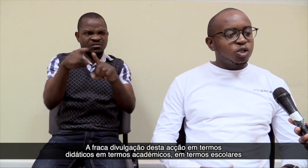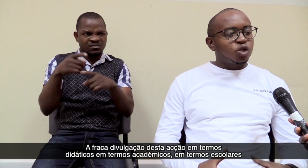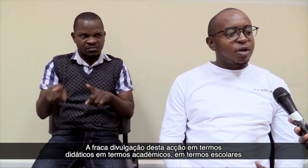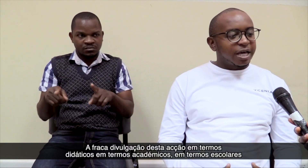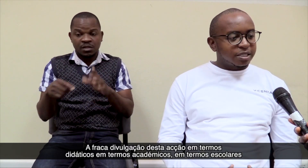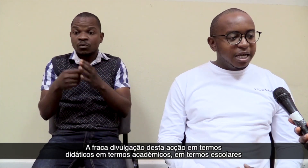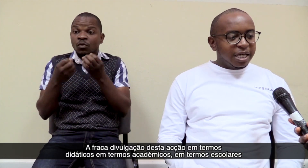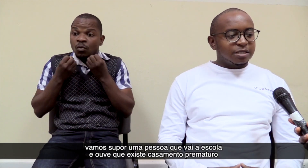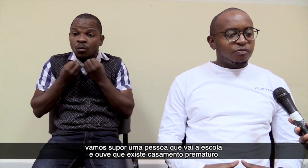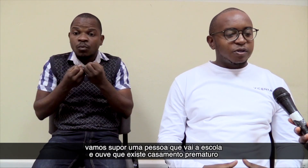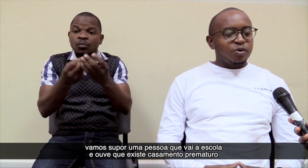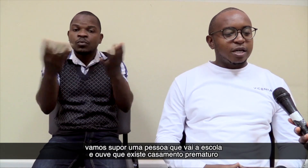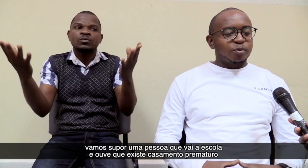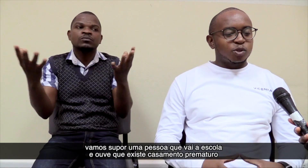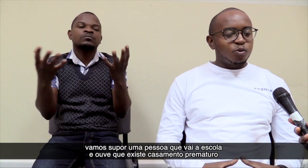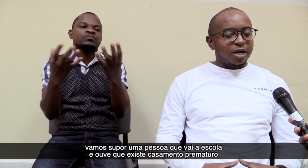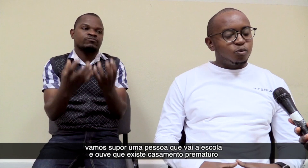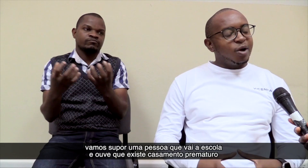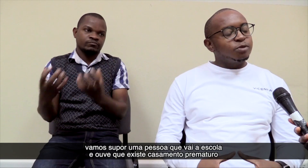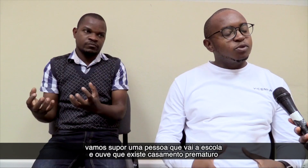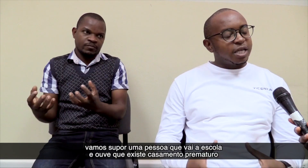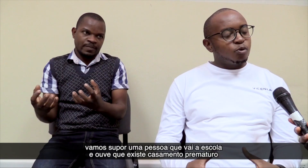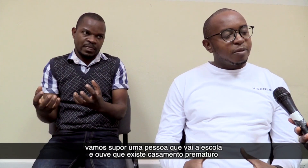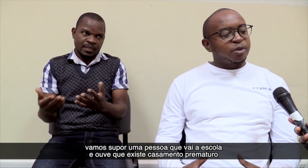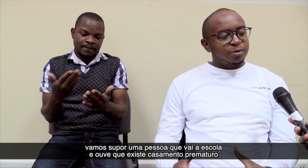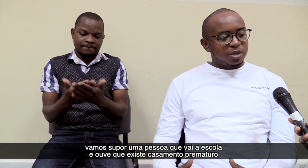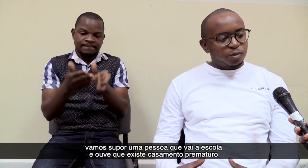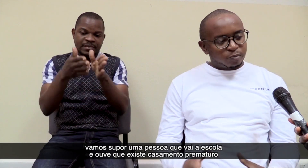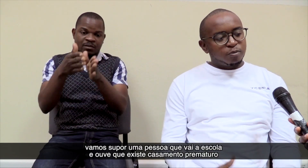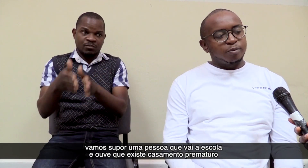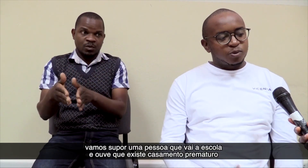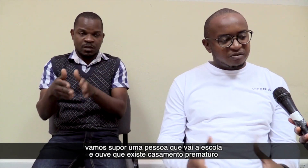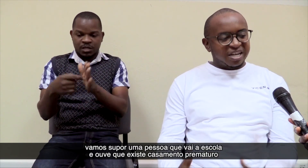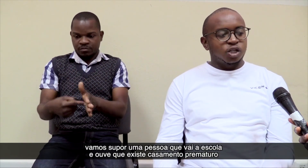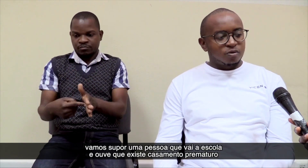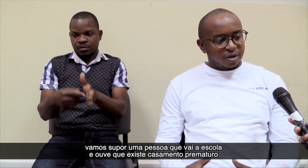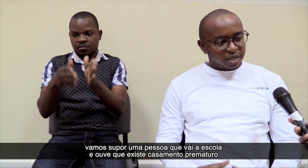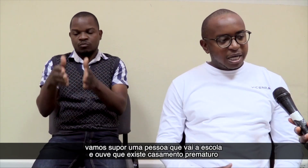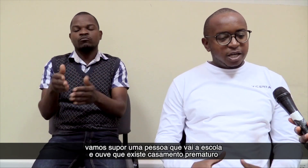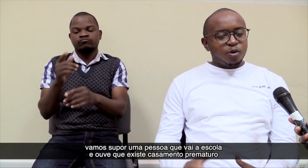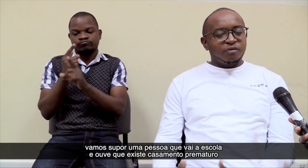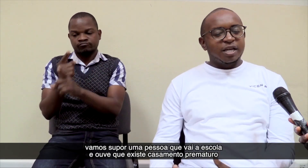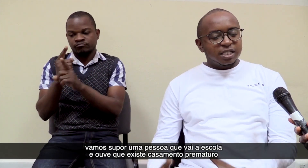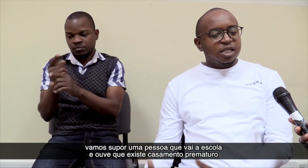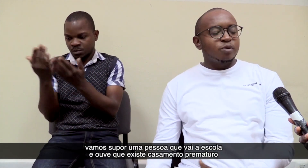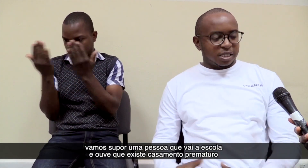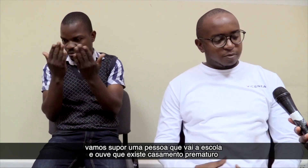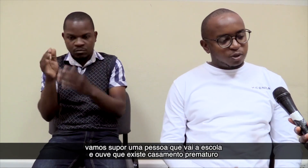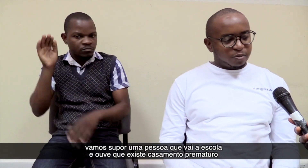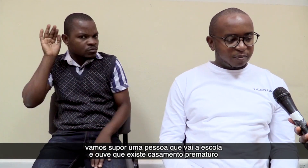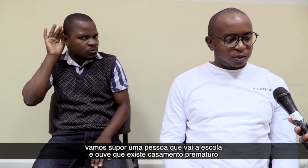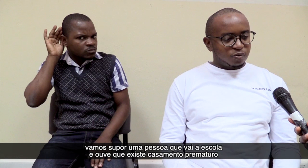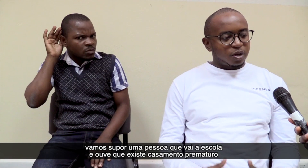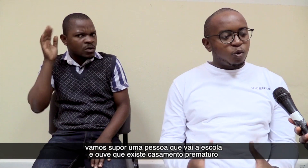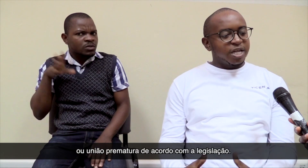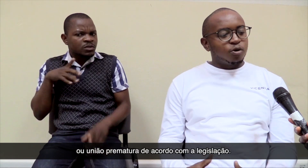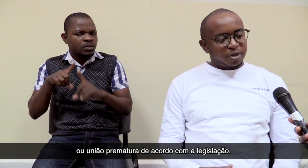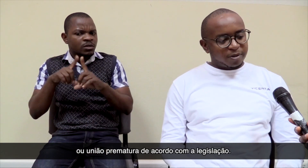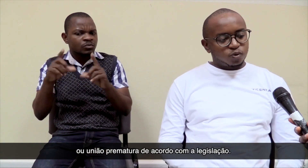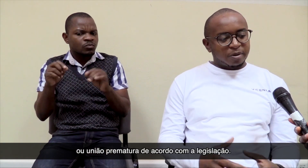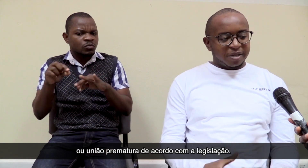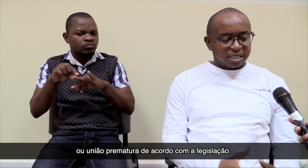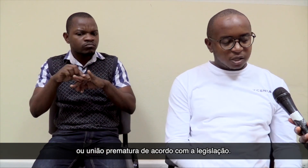líder comunitário que, de acordo com as suas funções, fizer parte deste processo, logo ele também é penalizado.